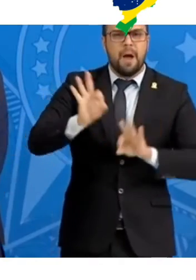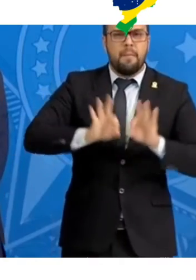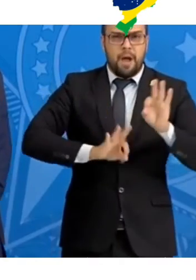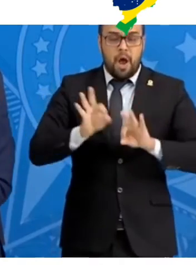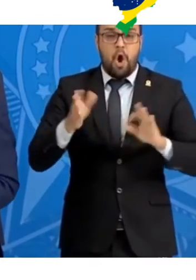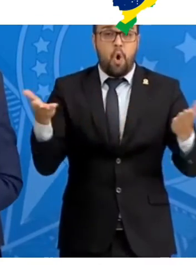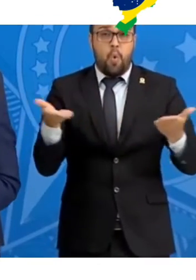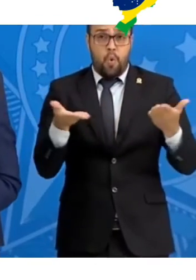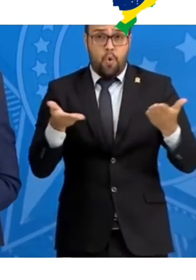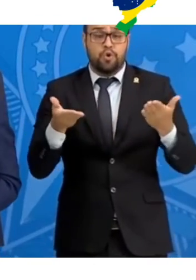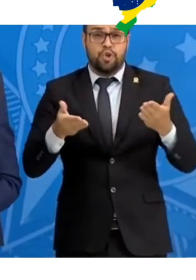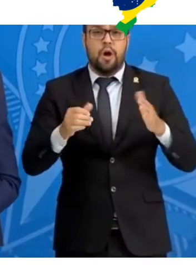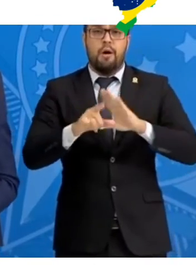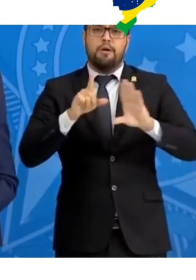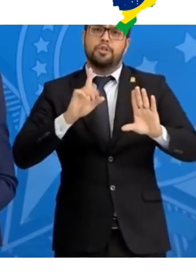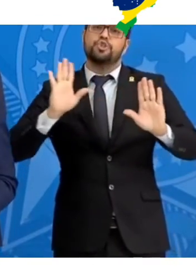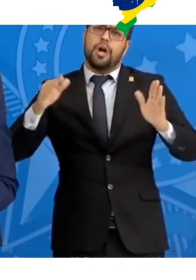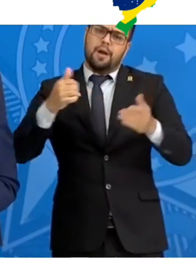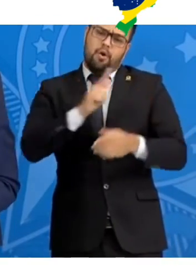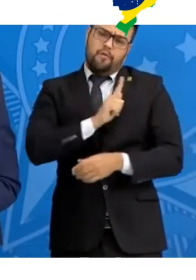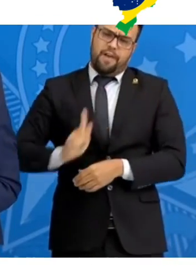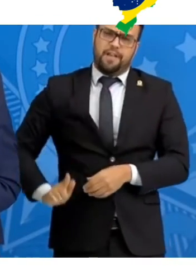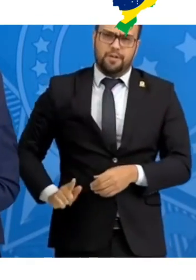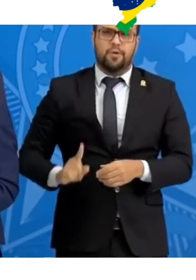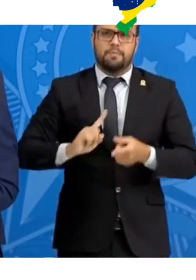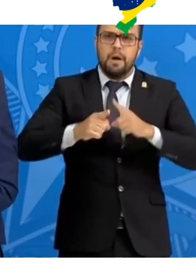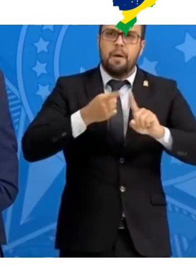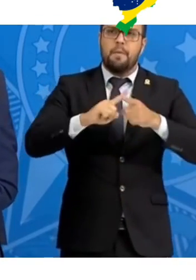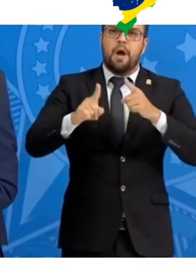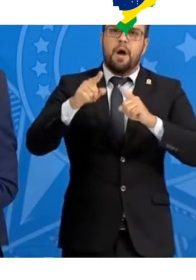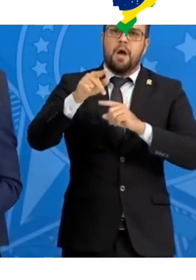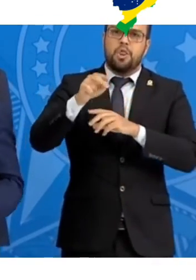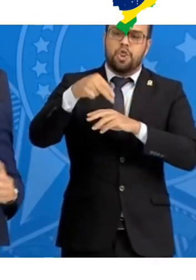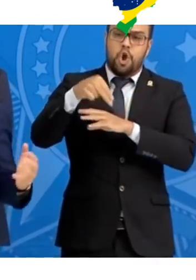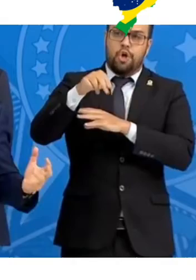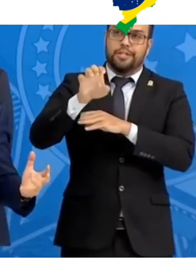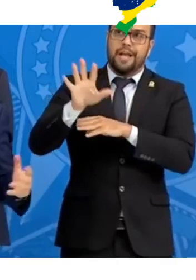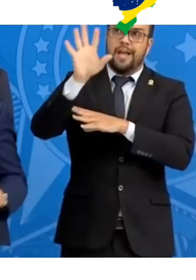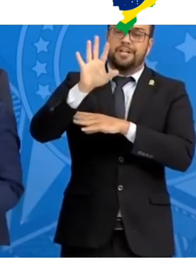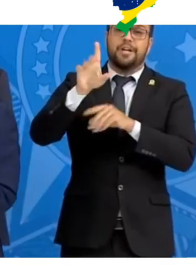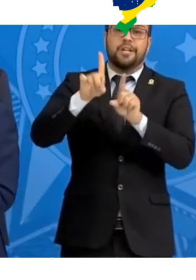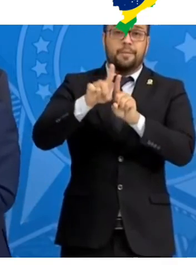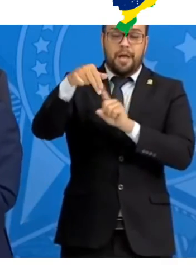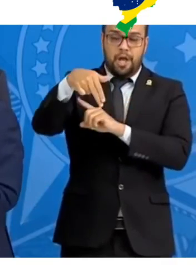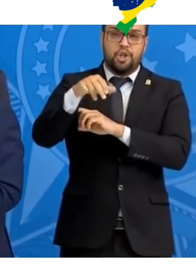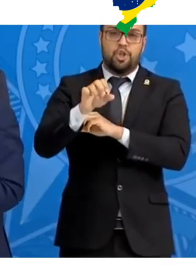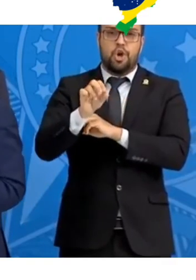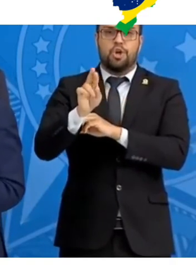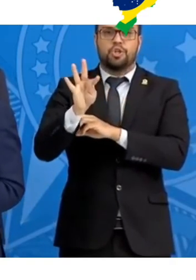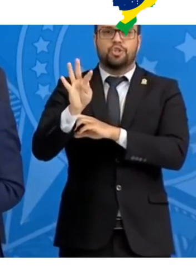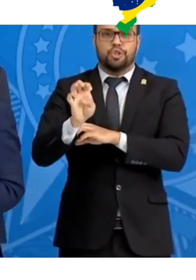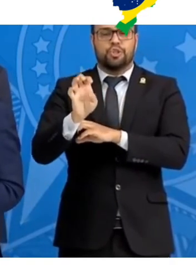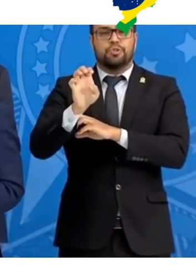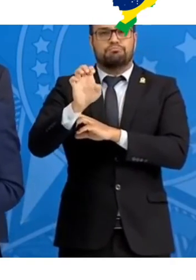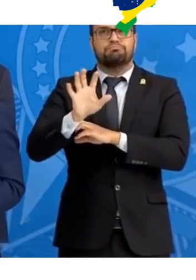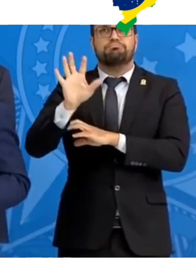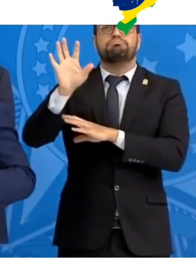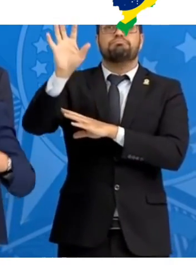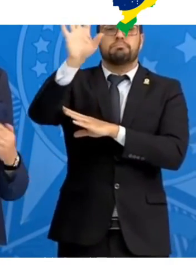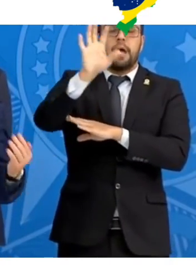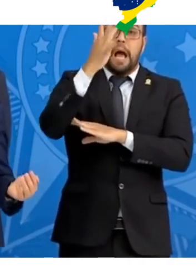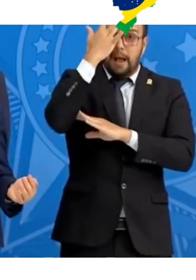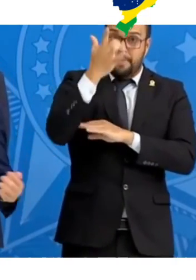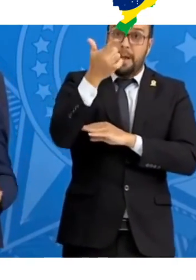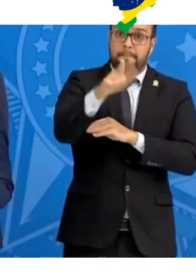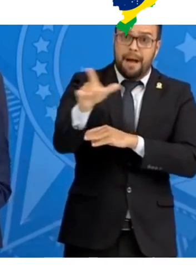e hoje foi debatida com os governadores do Nordeste e do Norte, amanhã será debatido com os demais governadores do Brasil